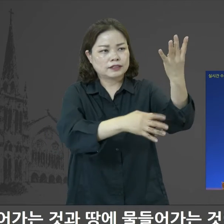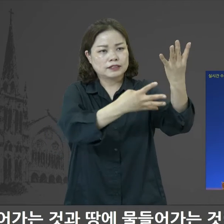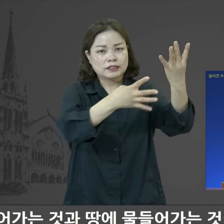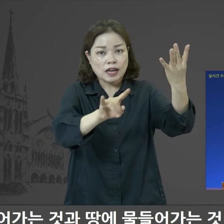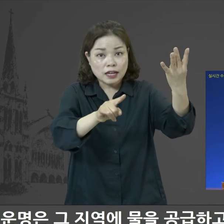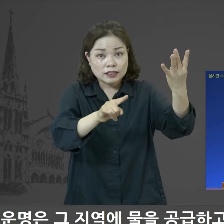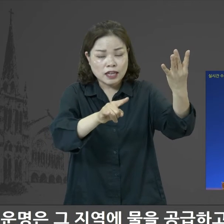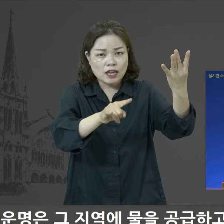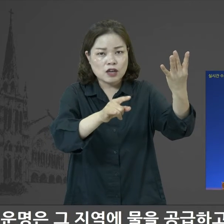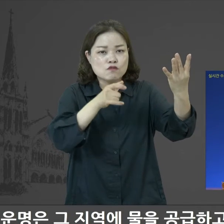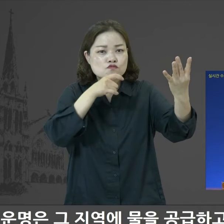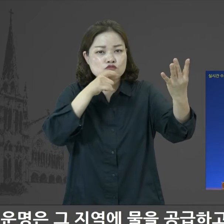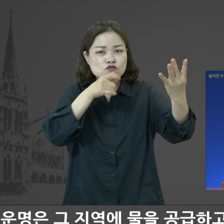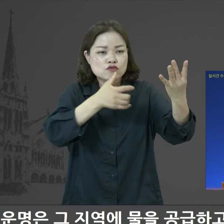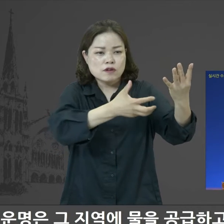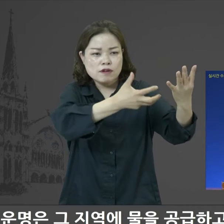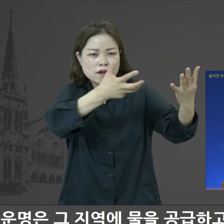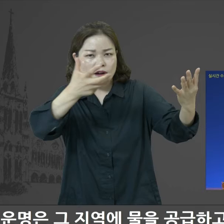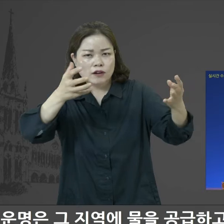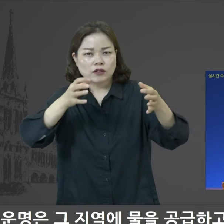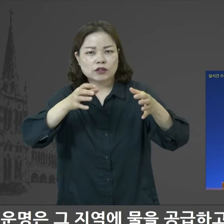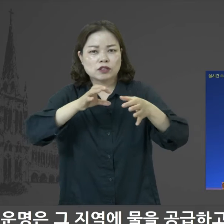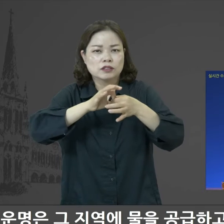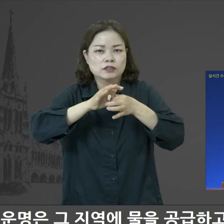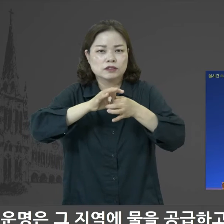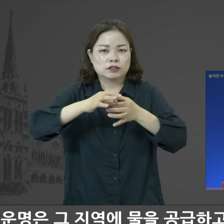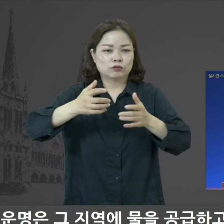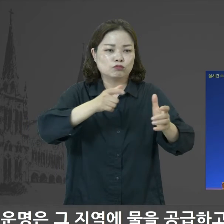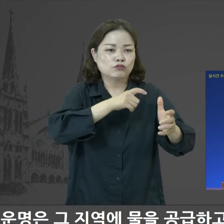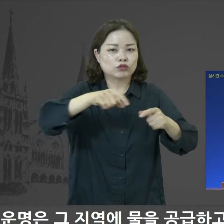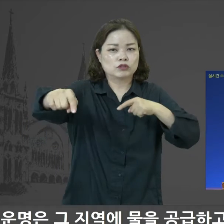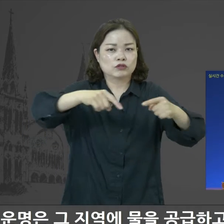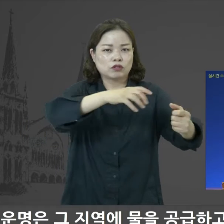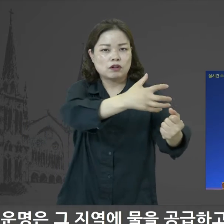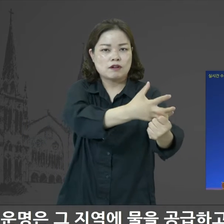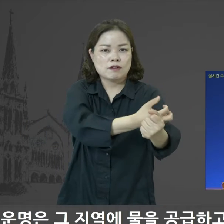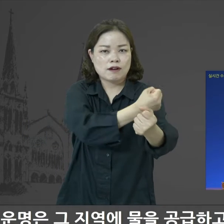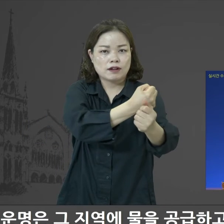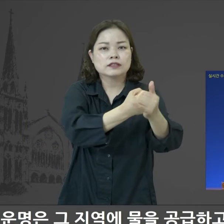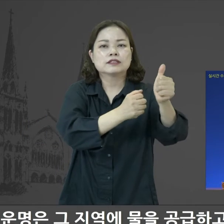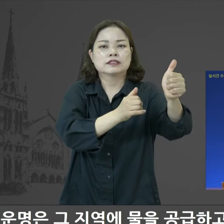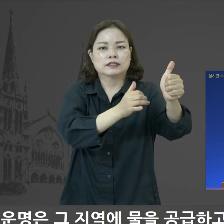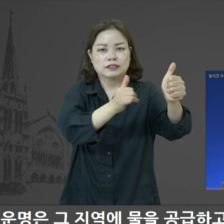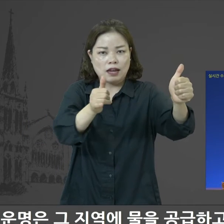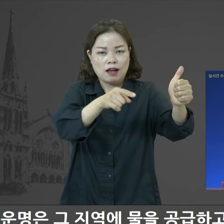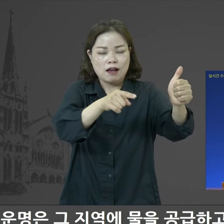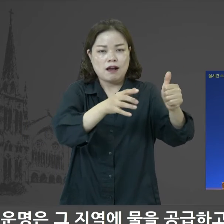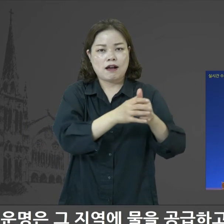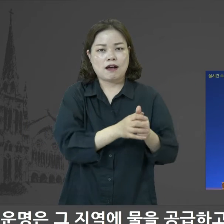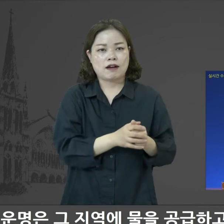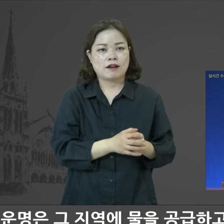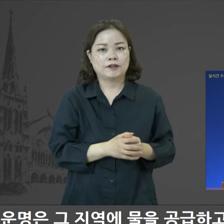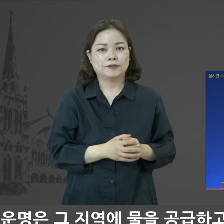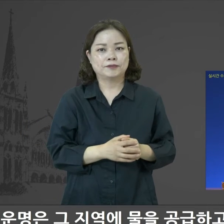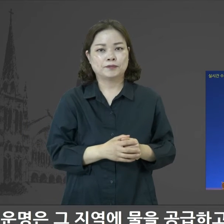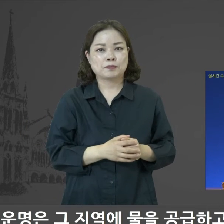물의 범람이 일어나고 물의 통행을 주도했던 강을 중심으로 일어났습니다.